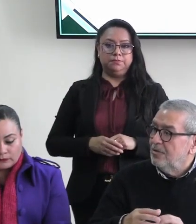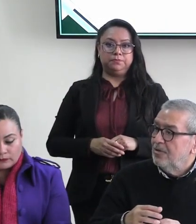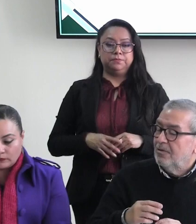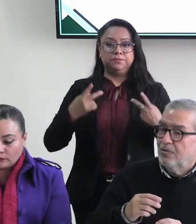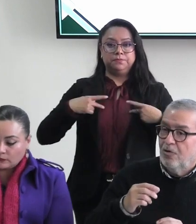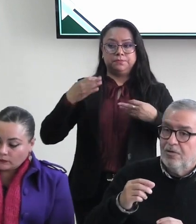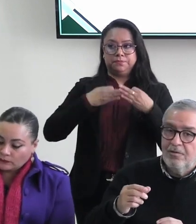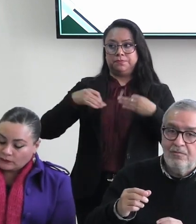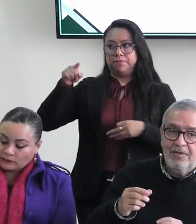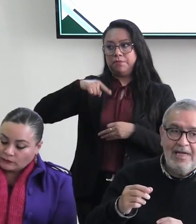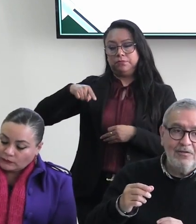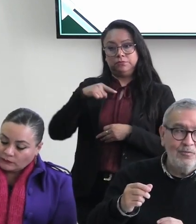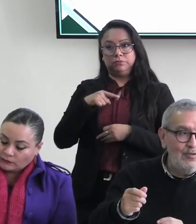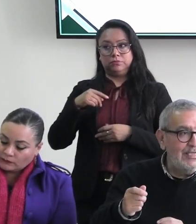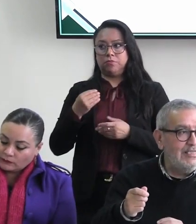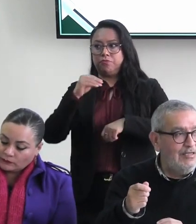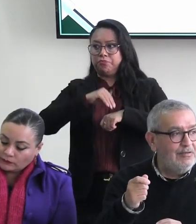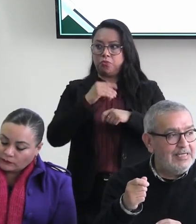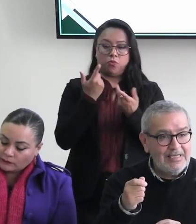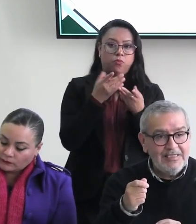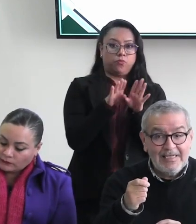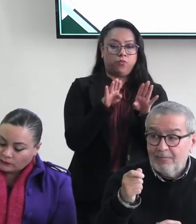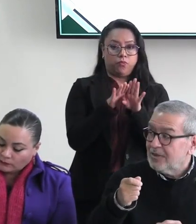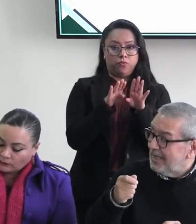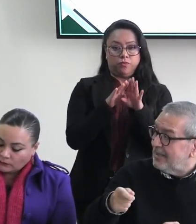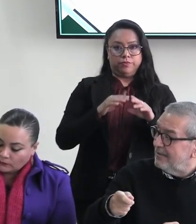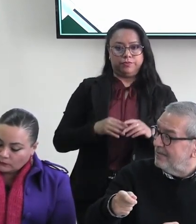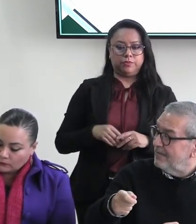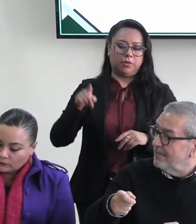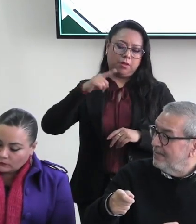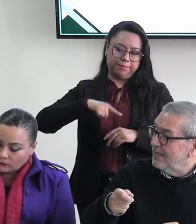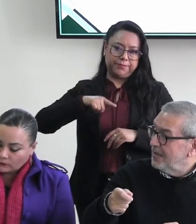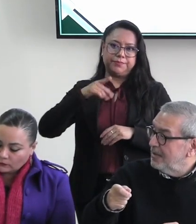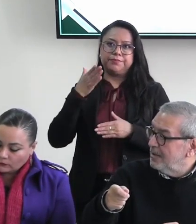impuesto con un acto muy sencillo que es ir a votar